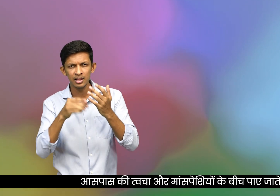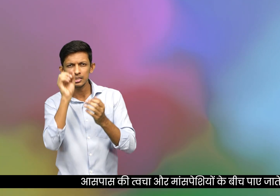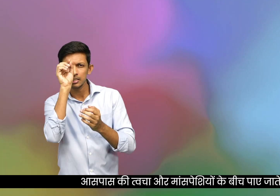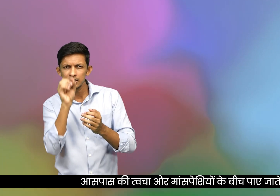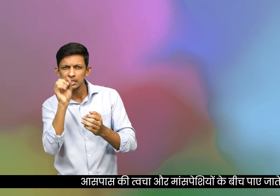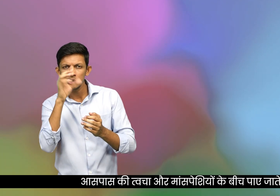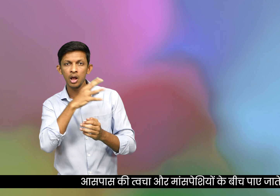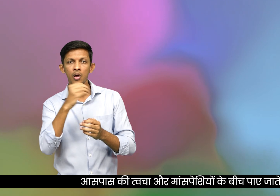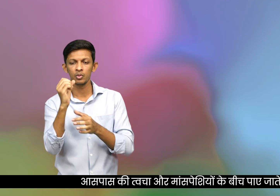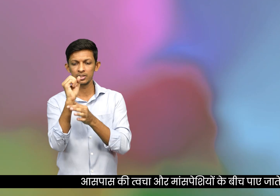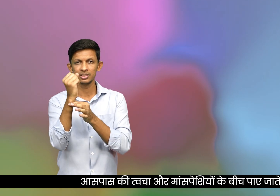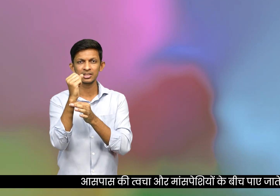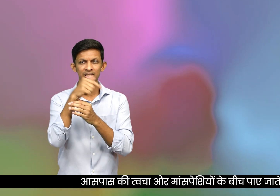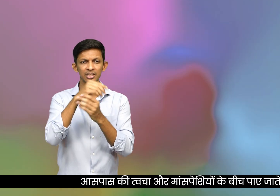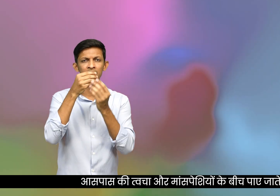बीच पाए जाते हैं।